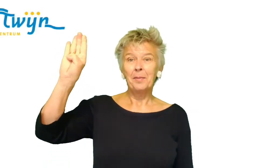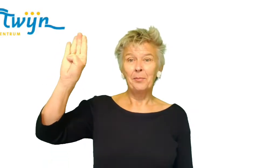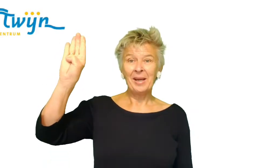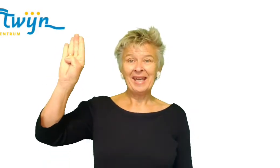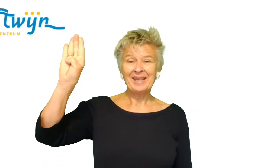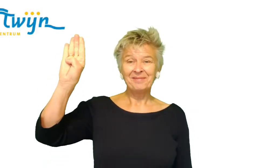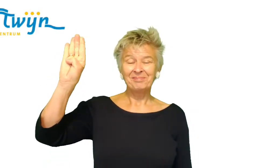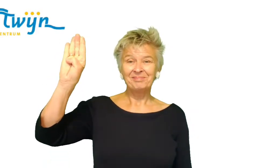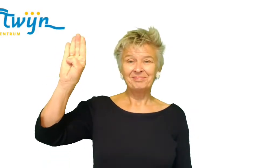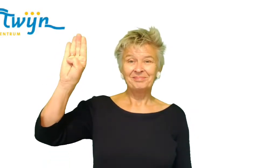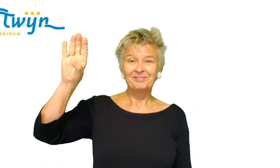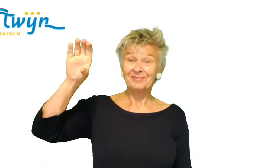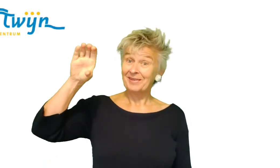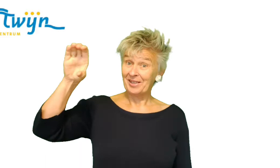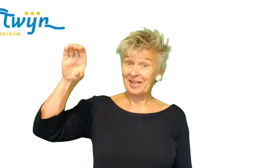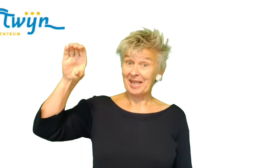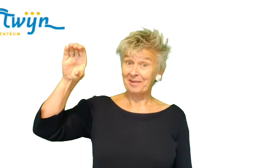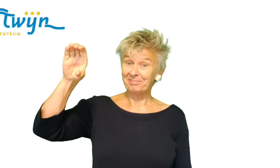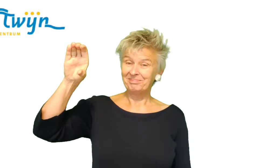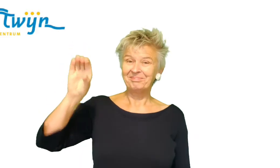B, C.